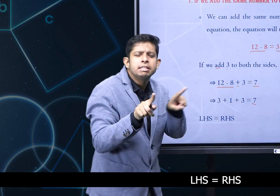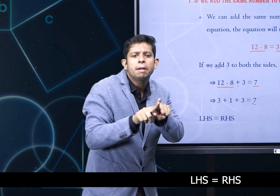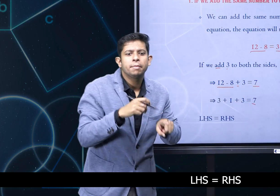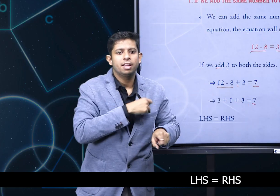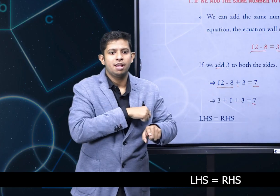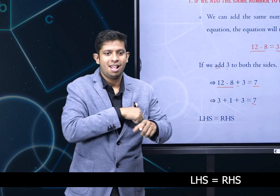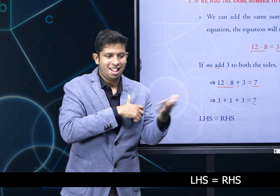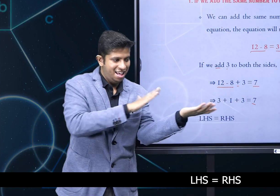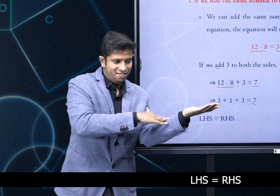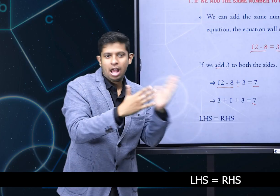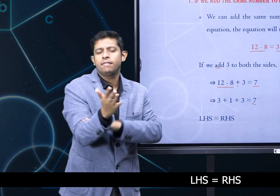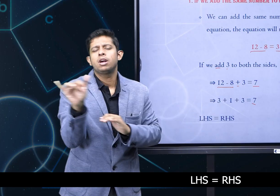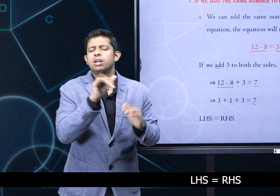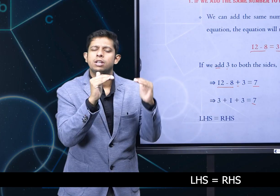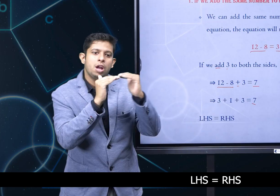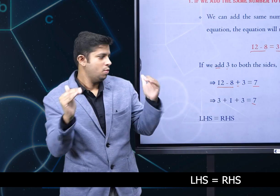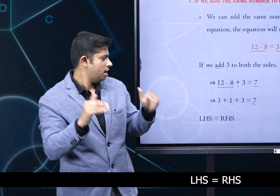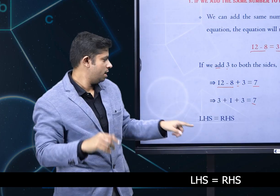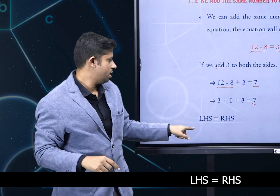So, LHS = RHS.